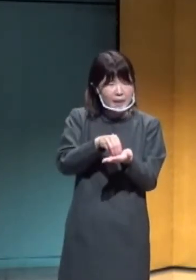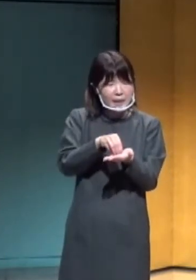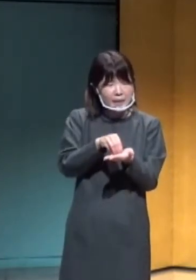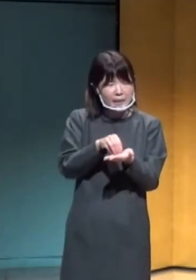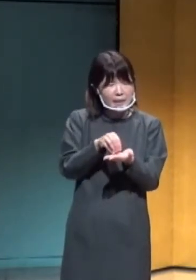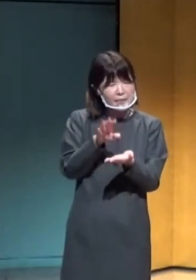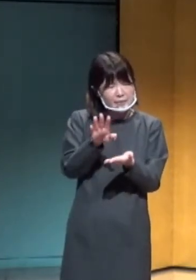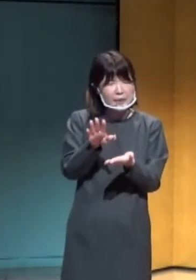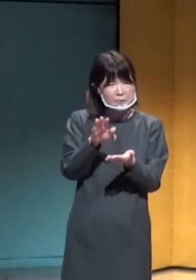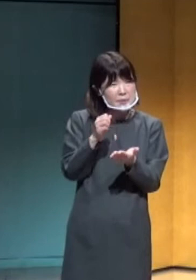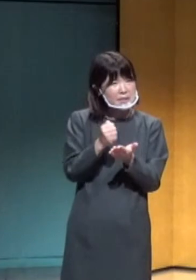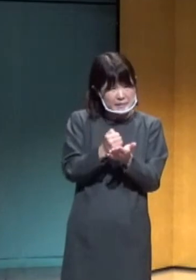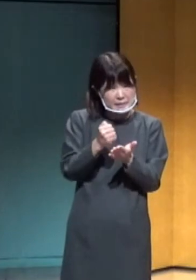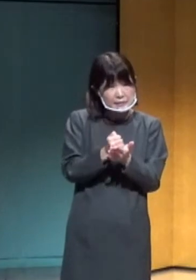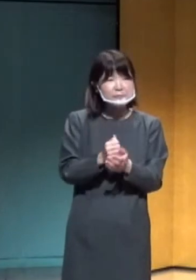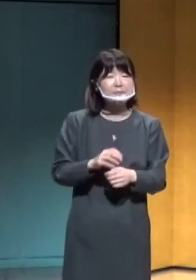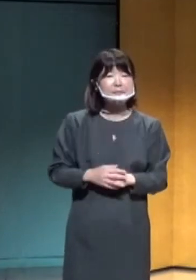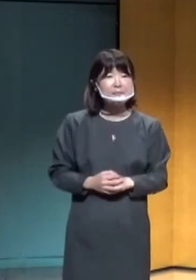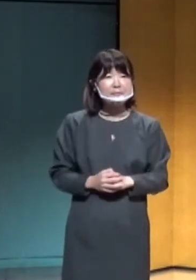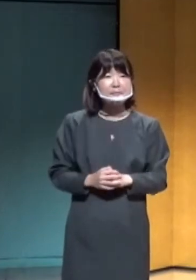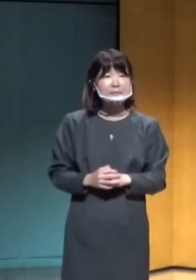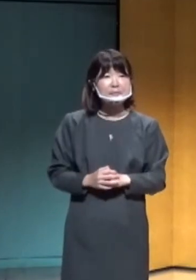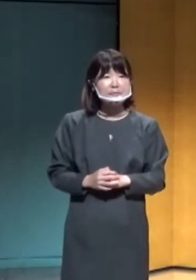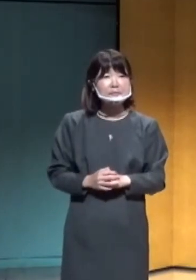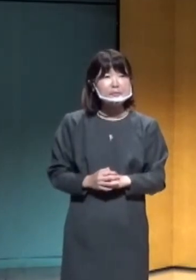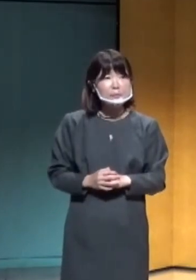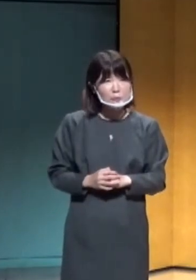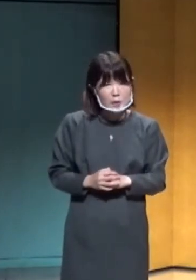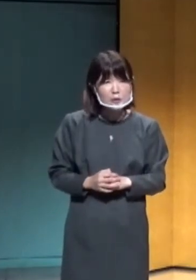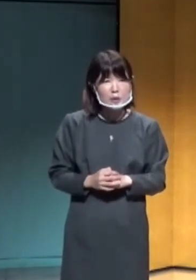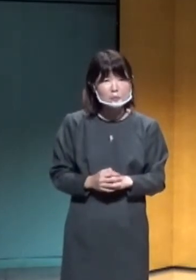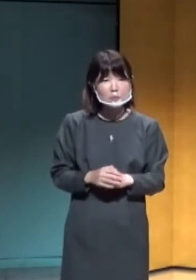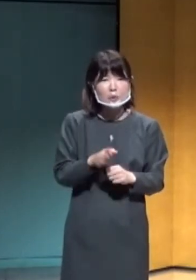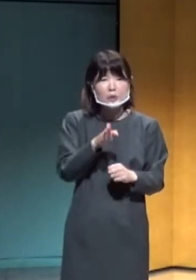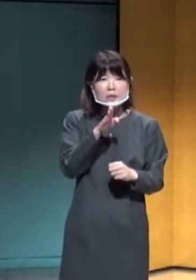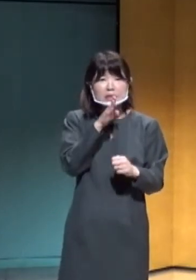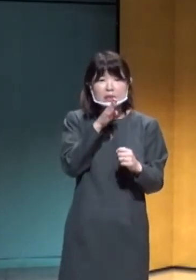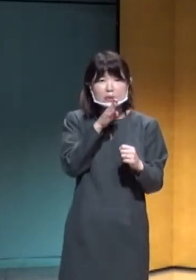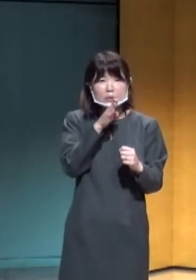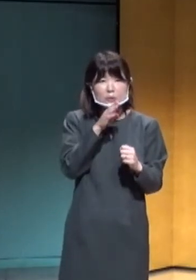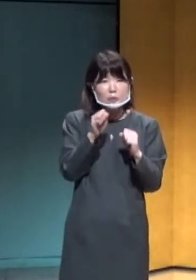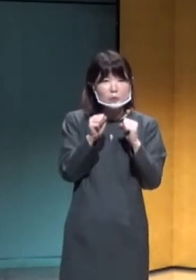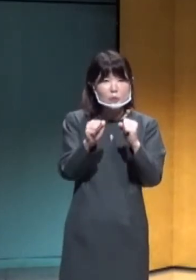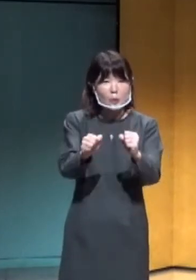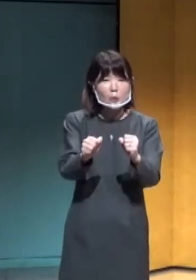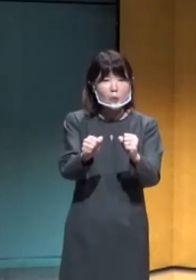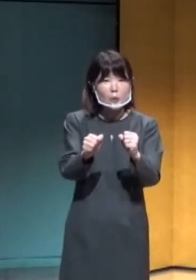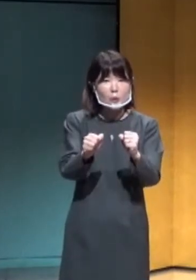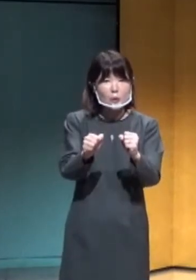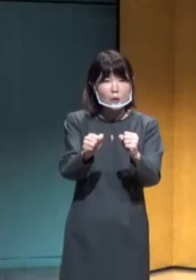ども、まあ、この開会の実施を検討する時点においては、